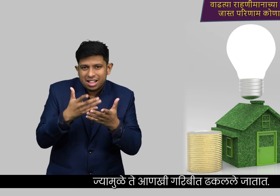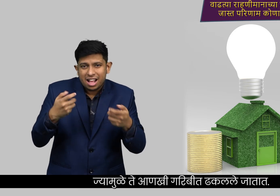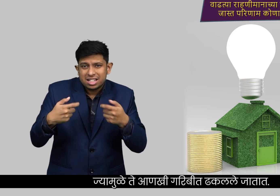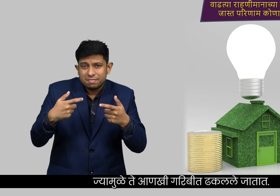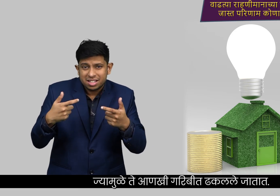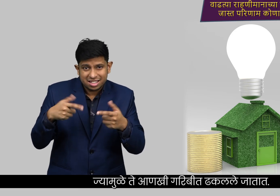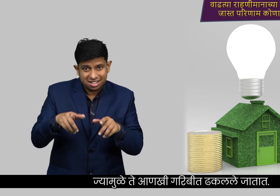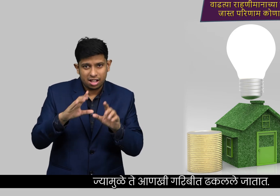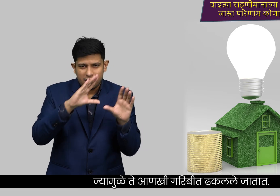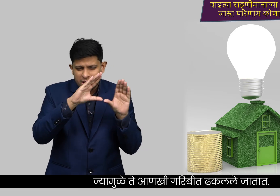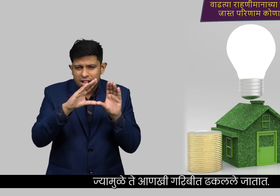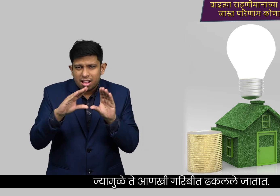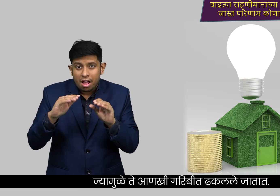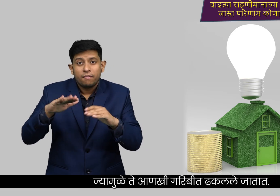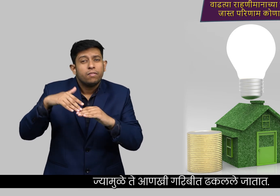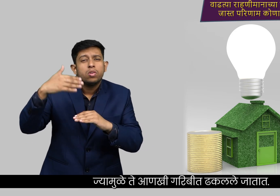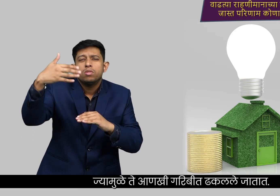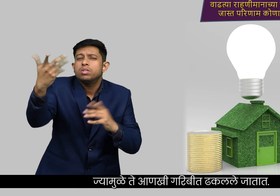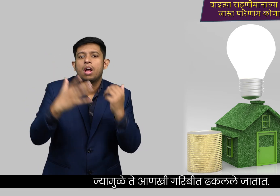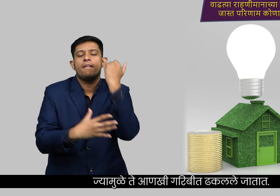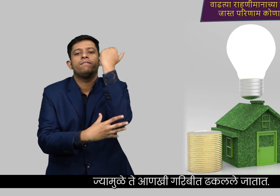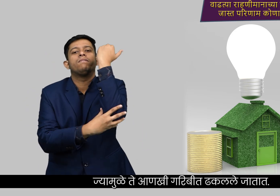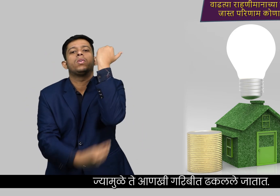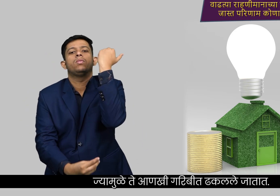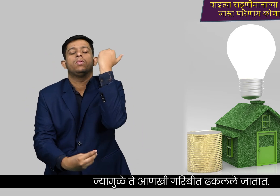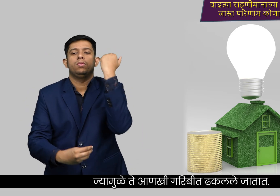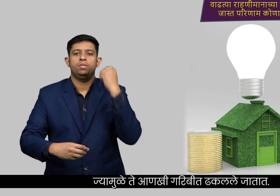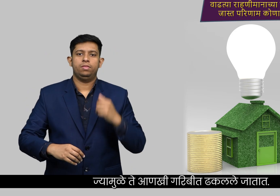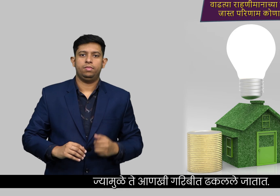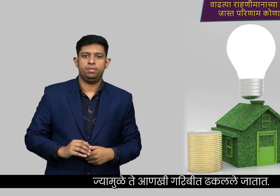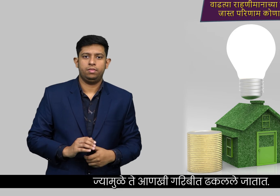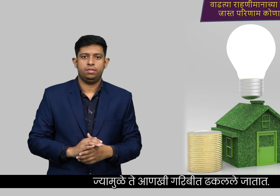जाते, ज्यामुळे ते आणखी गरिबीत ढकलले जातात.